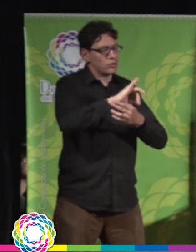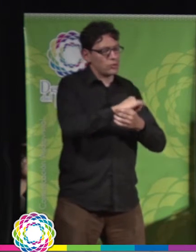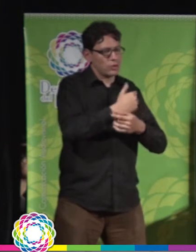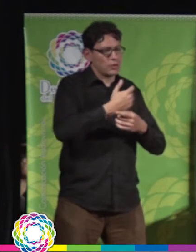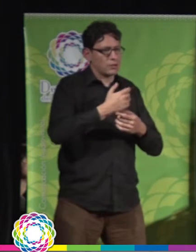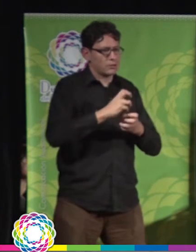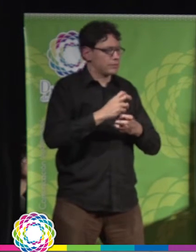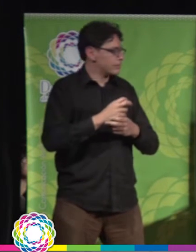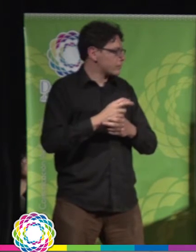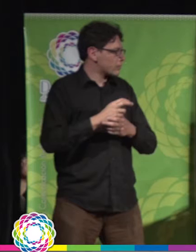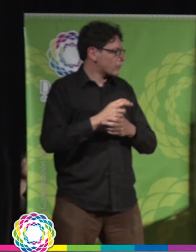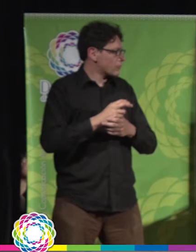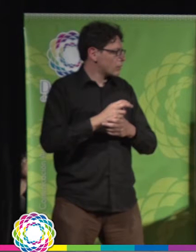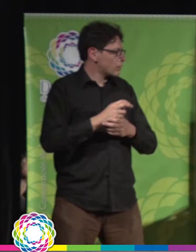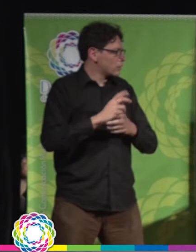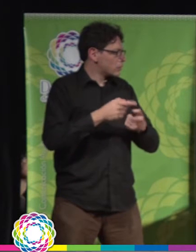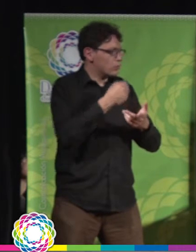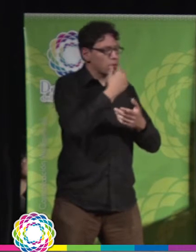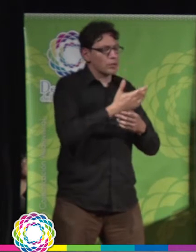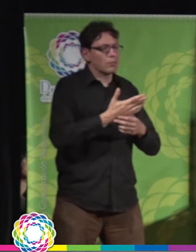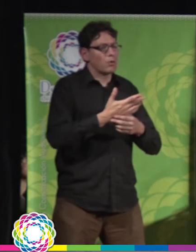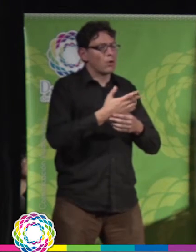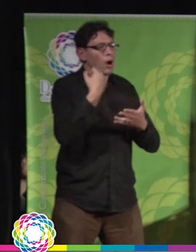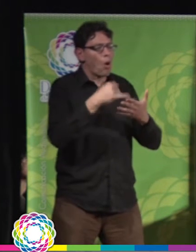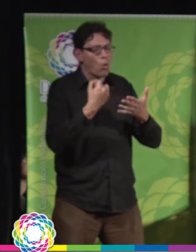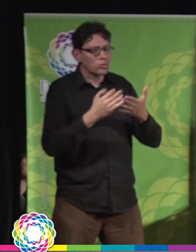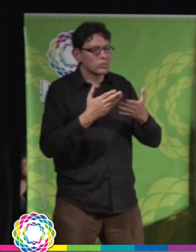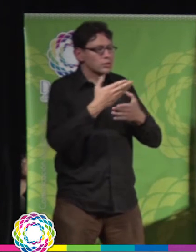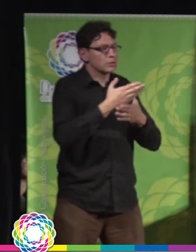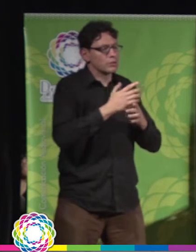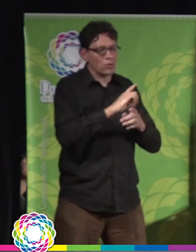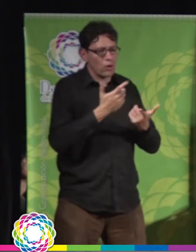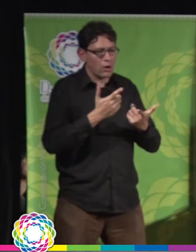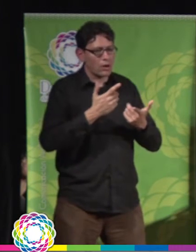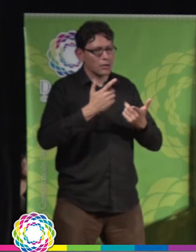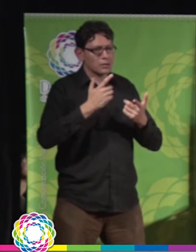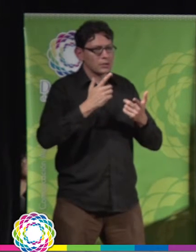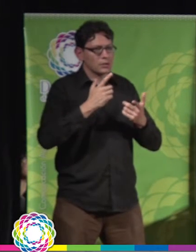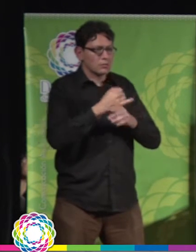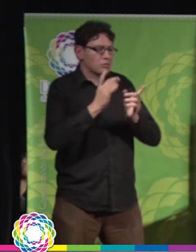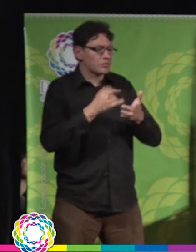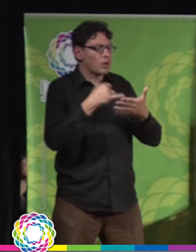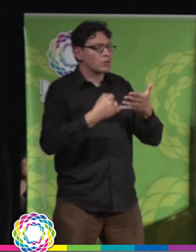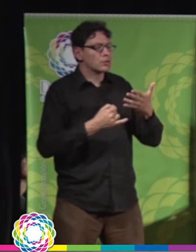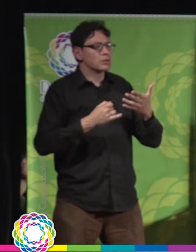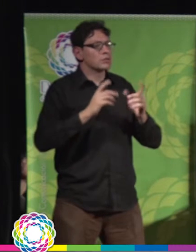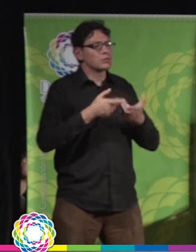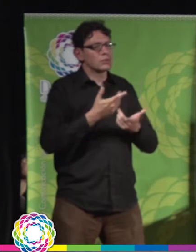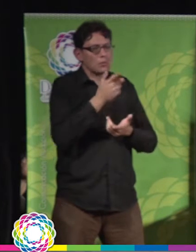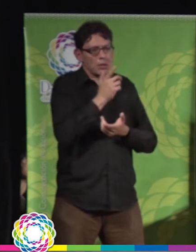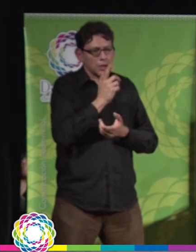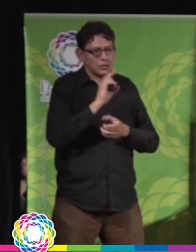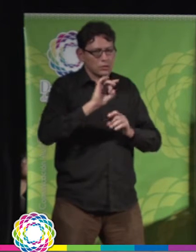a situaciones de el ausentismo docente, que parece que somos los únicos trabajadores y las